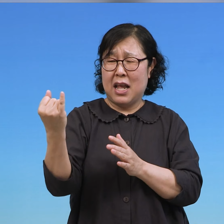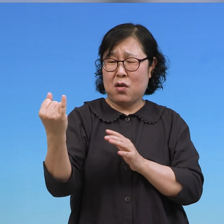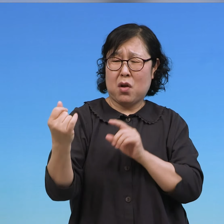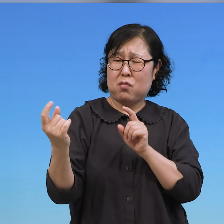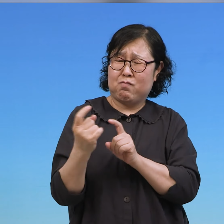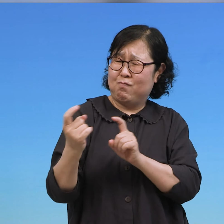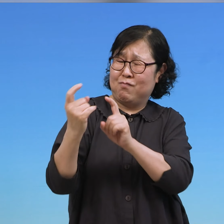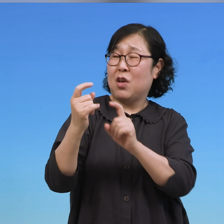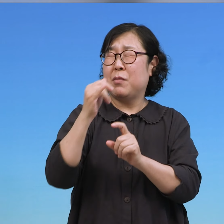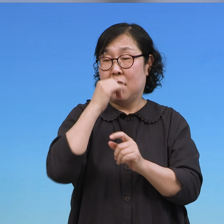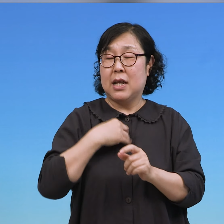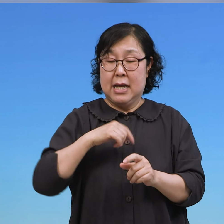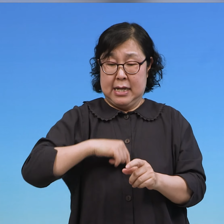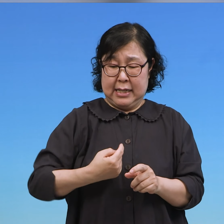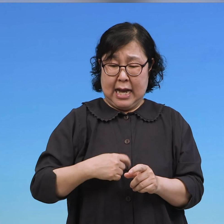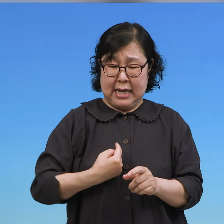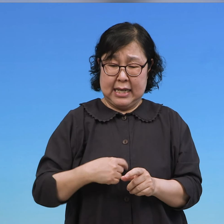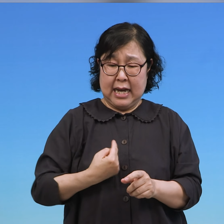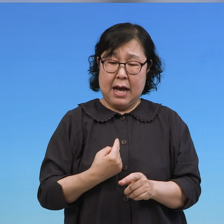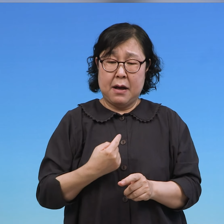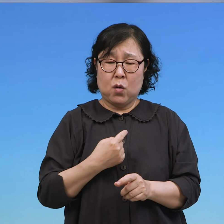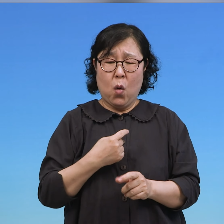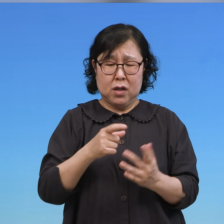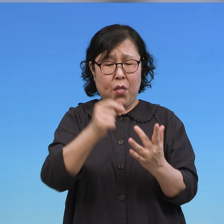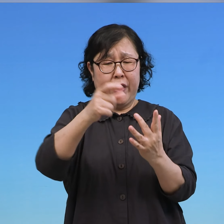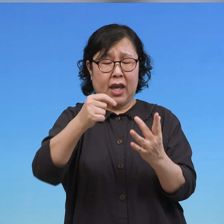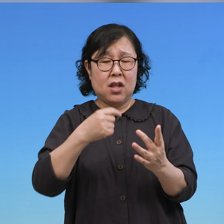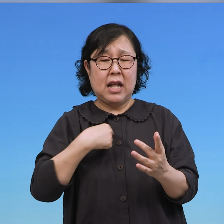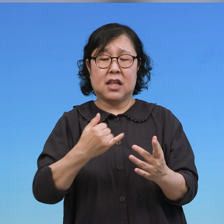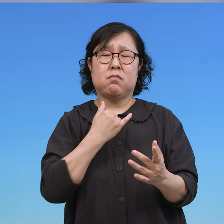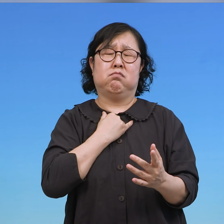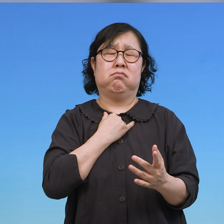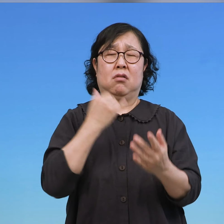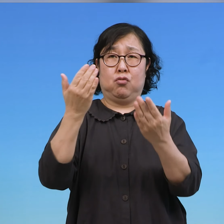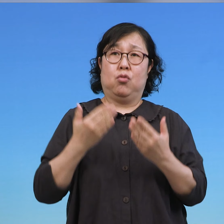매면 되는데 꼭 자기가 골라서 줘야 돼. 이거 완전 독재예요.